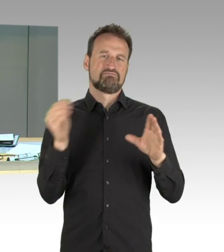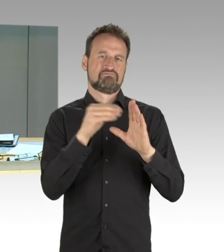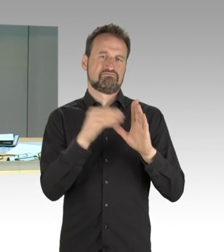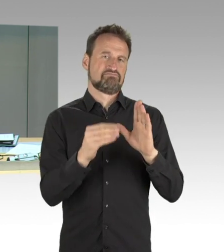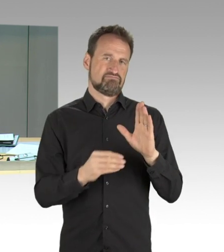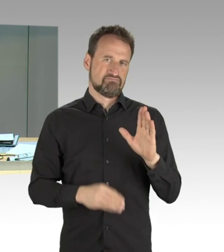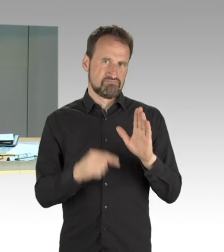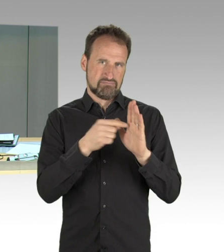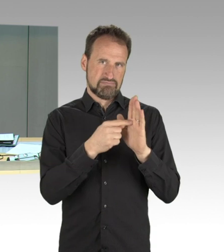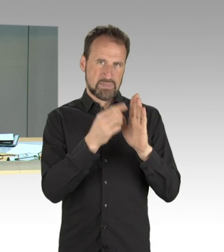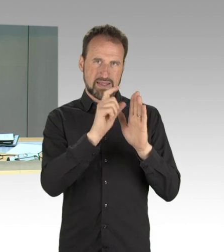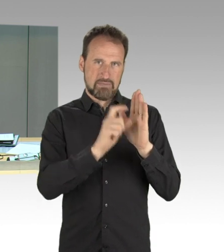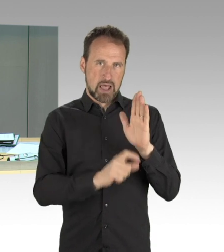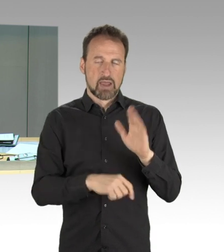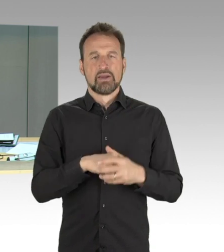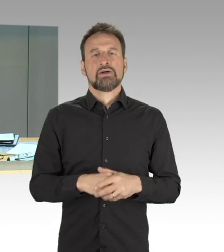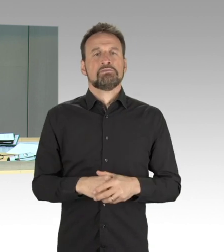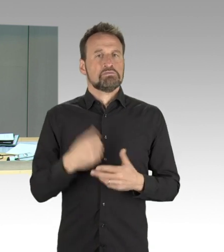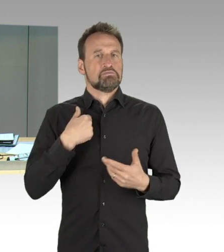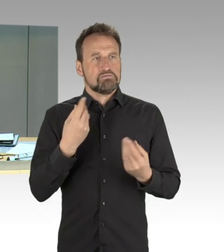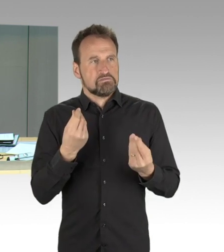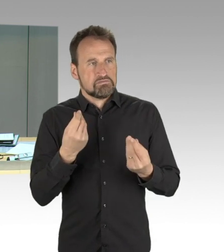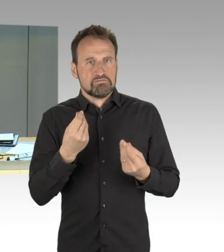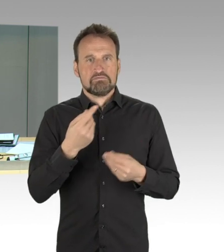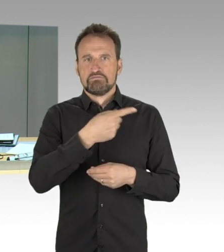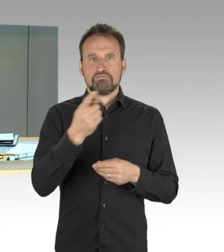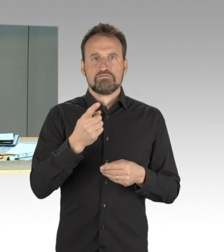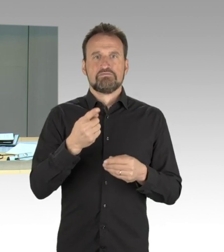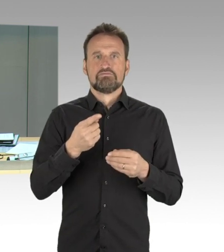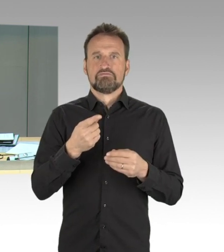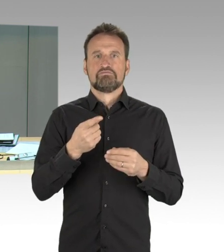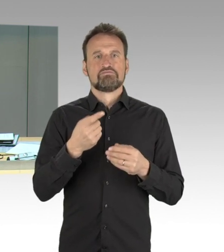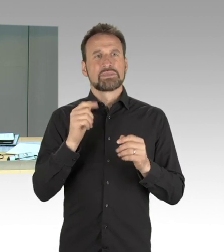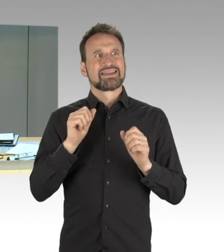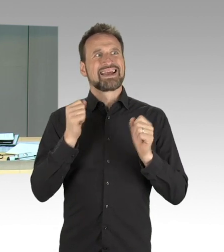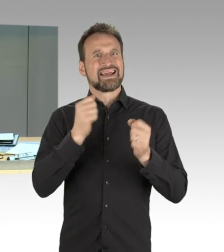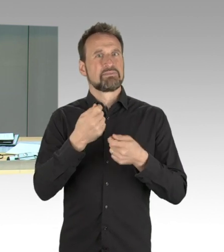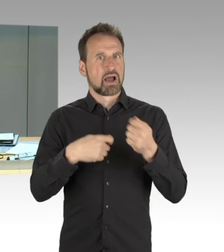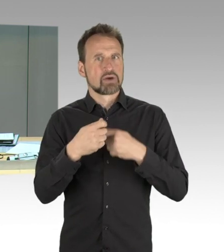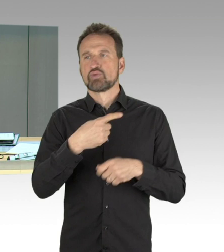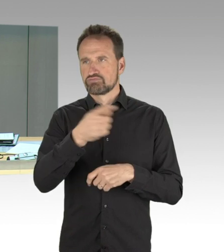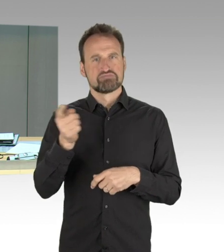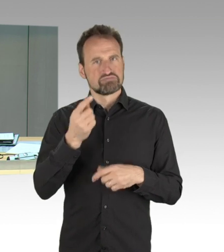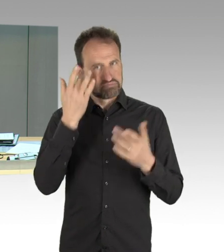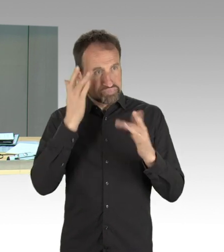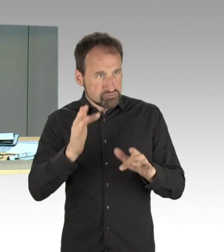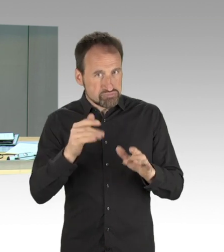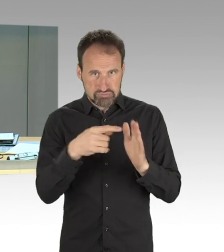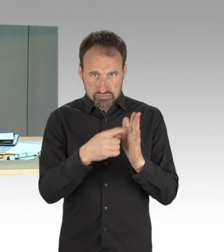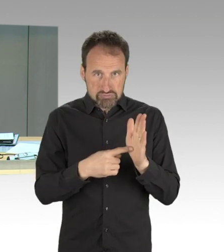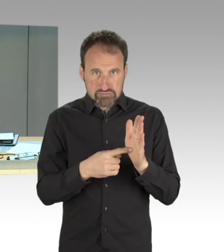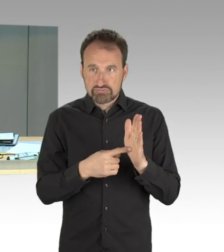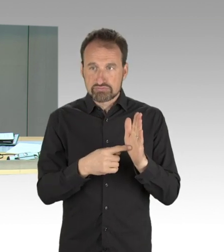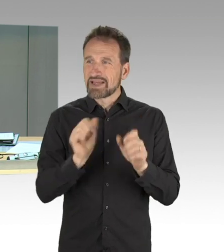davon aus, dass den zuvor genannten Vorgängen die dringliche Behandlung zugebilligt wird. Widerspruch zur Dringlichkeitsliste höre ich